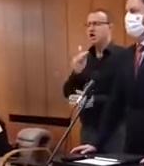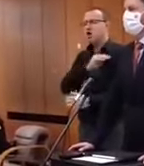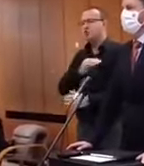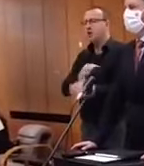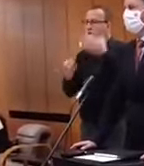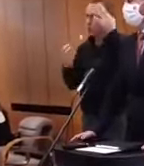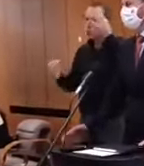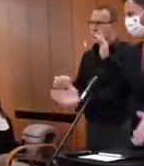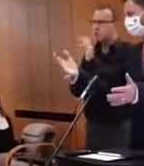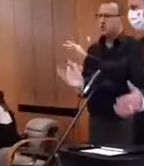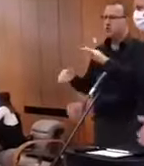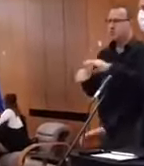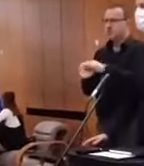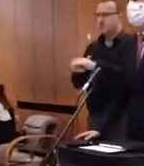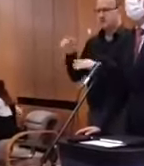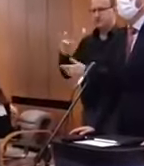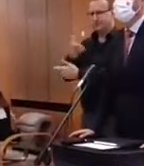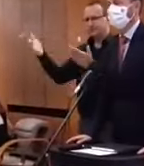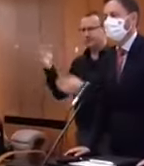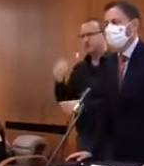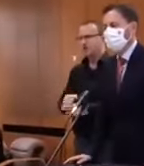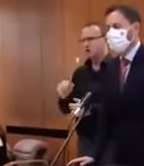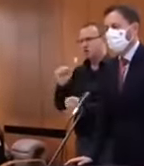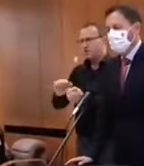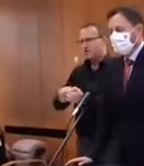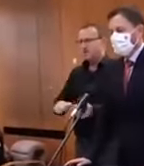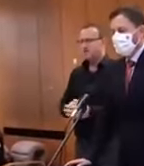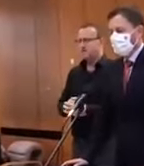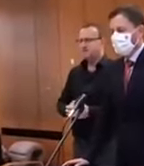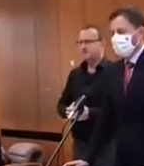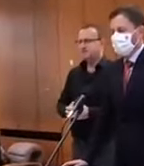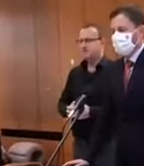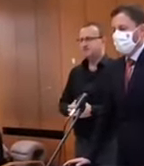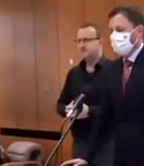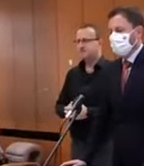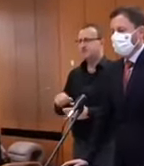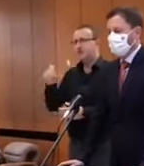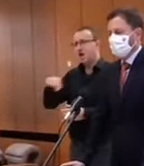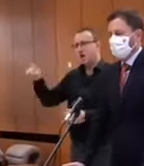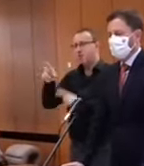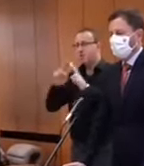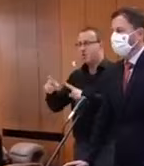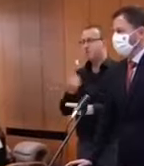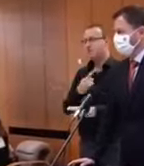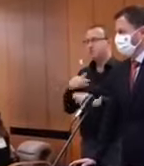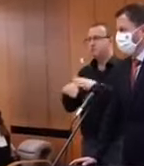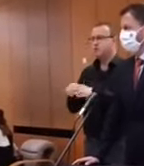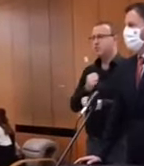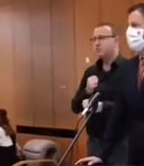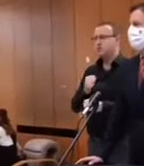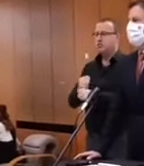a úctu voči profesii, ktorú aj vy sa vykonávate v profesii novinárov, aby ste mohli robiť svoju profesiu